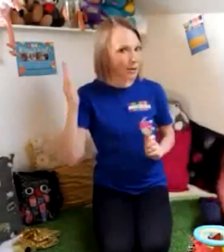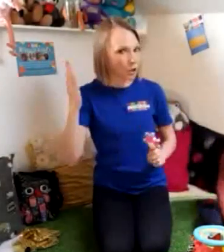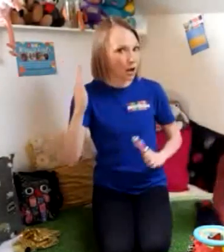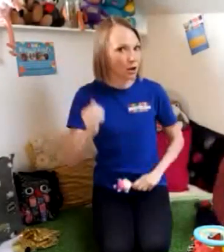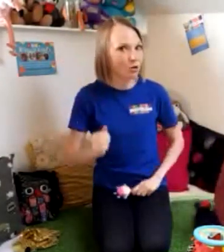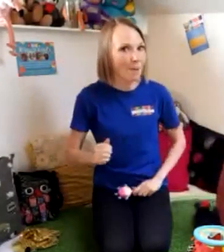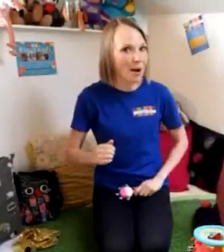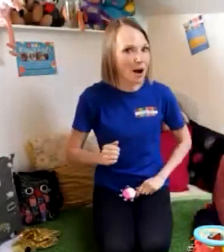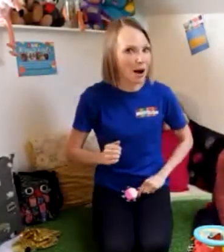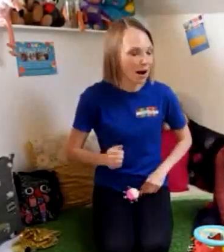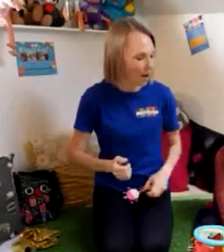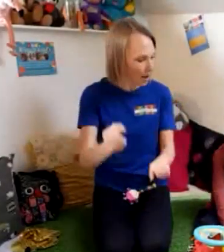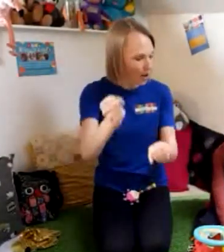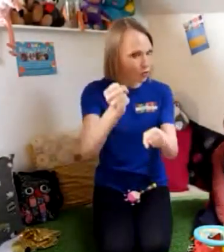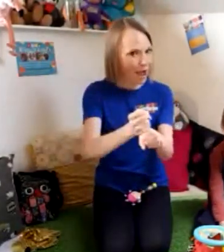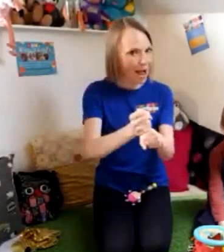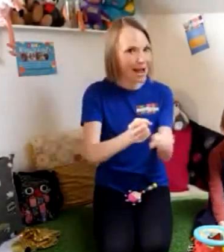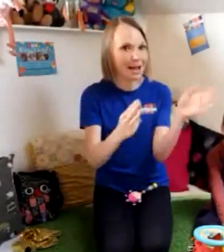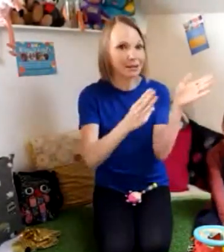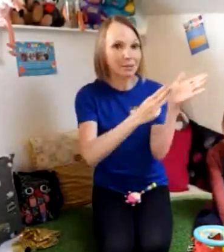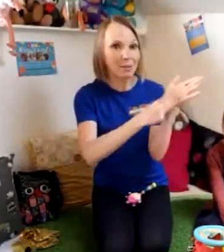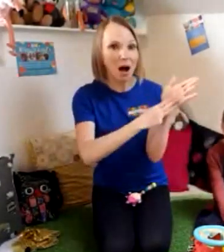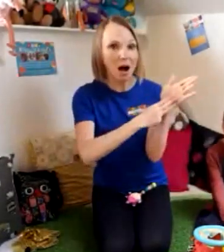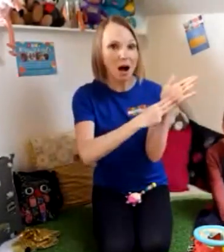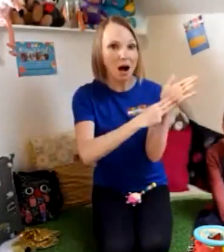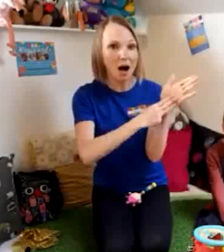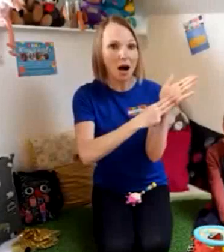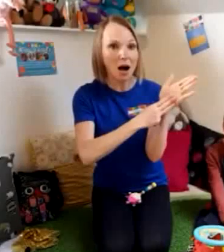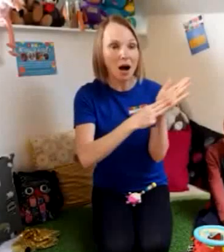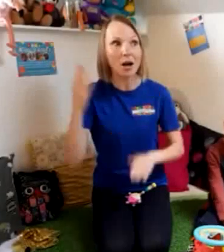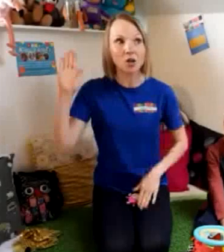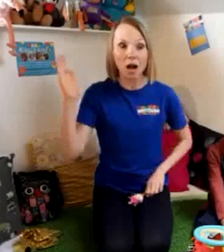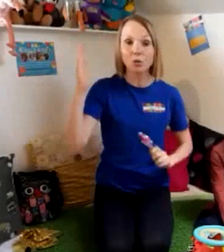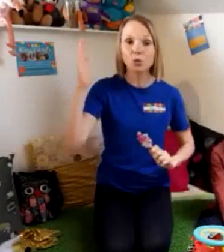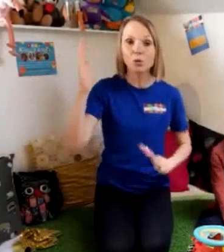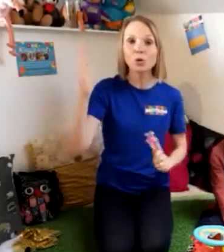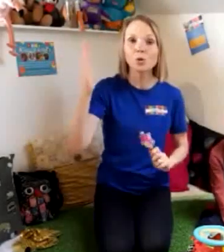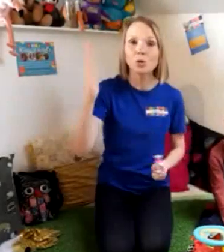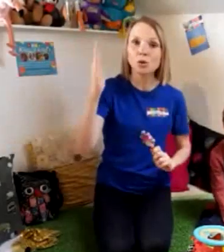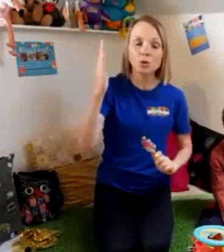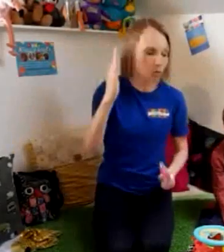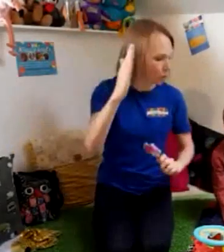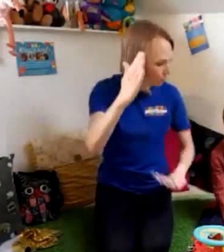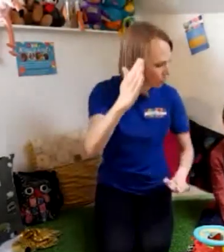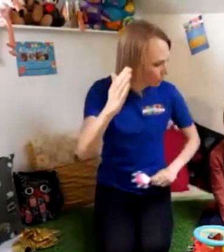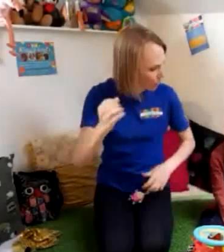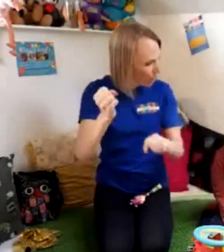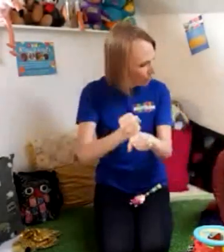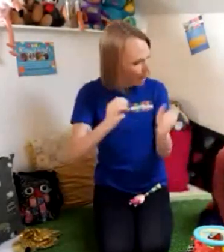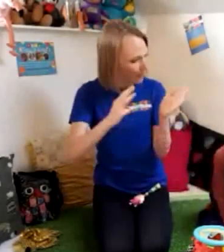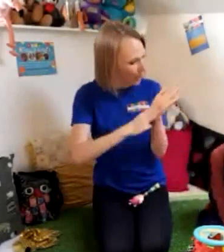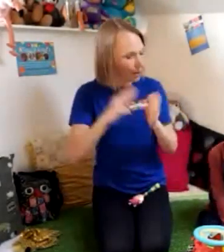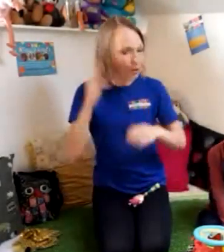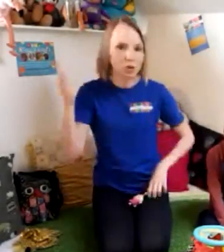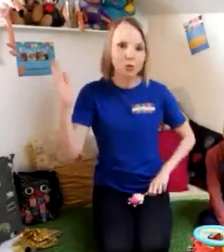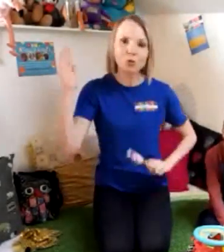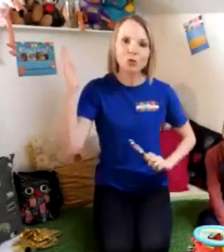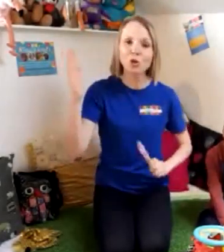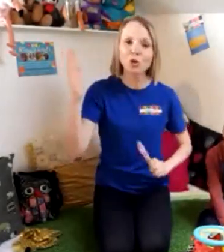shark, grandma. Grandma shark, do do do do do do do. Grandma shark, do do do